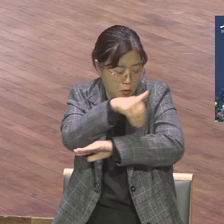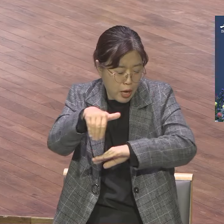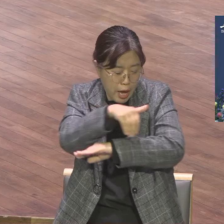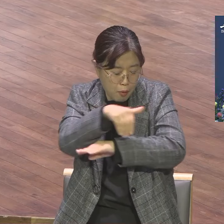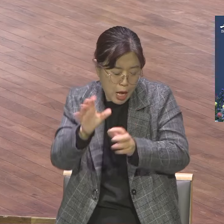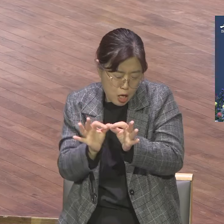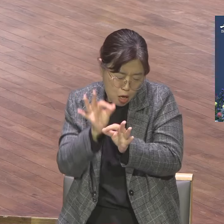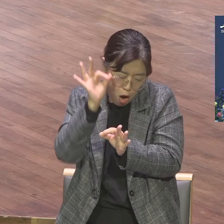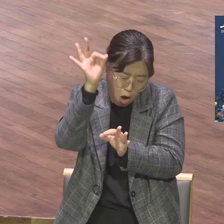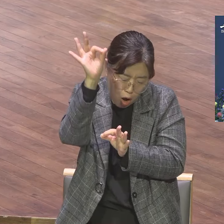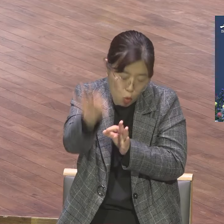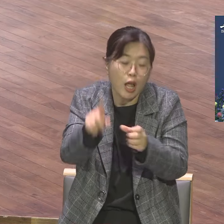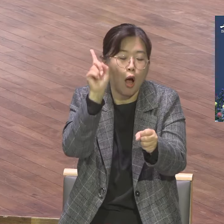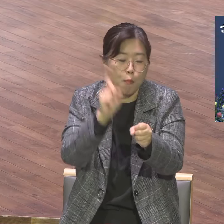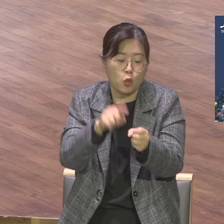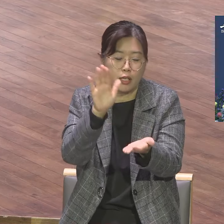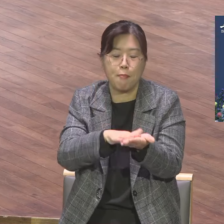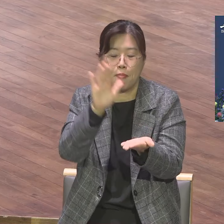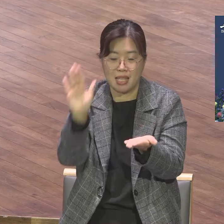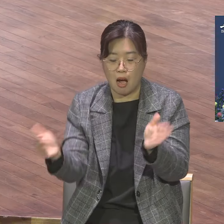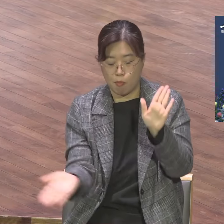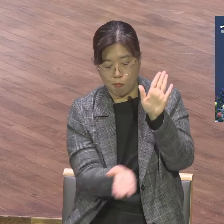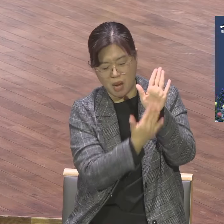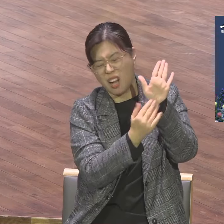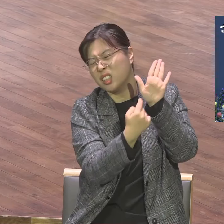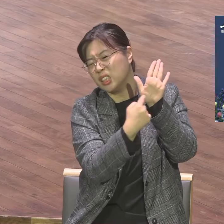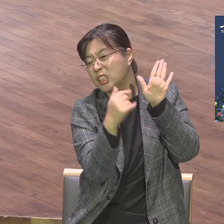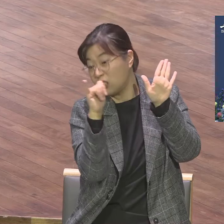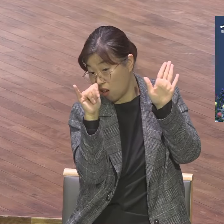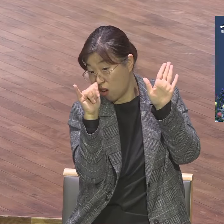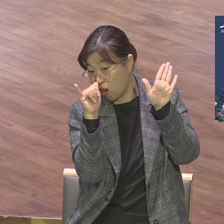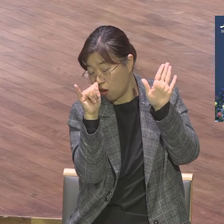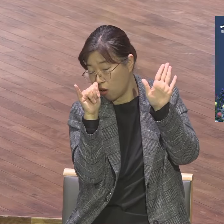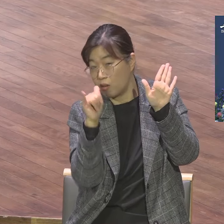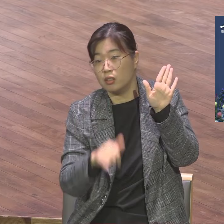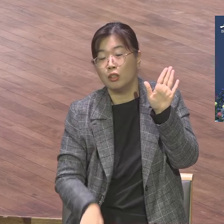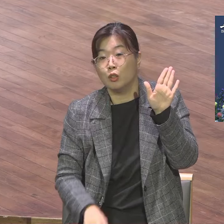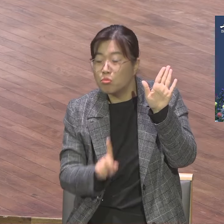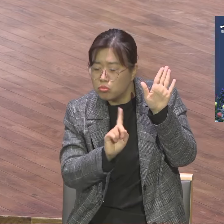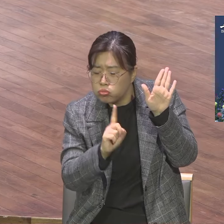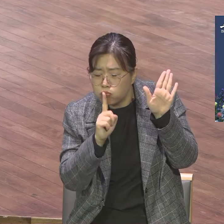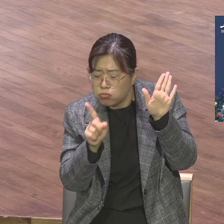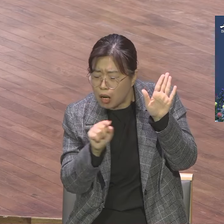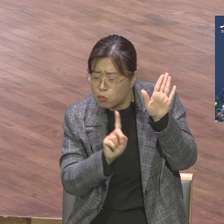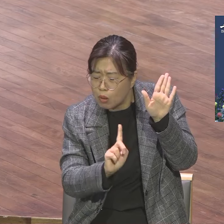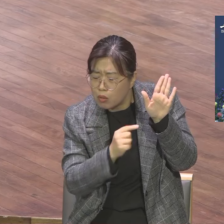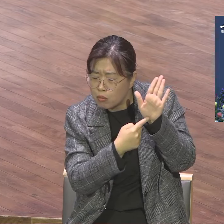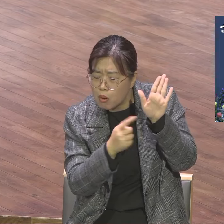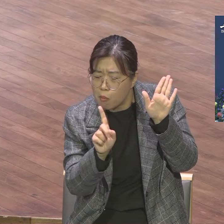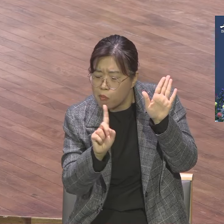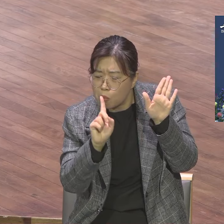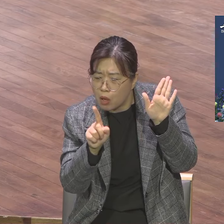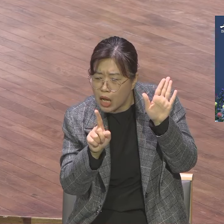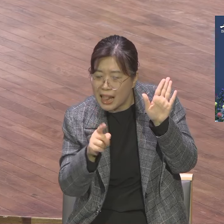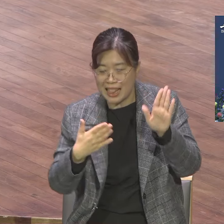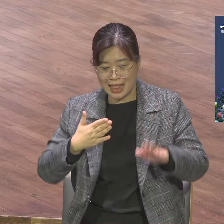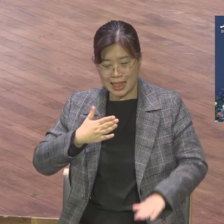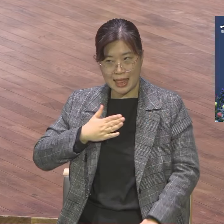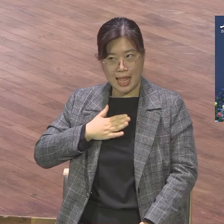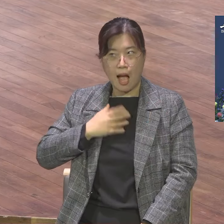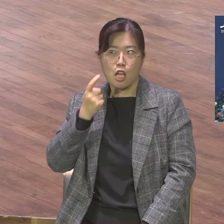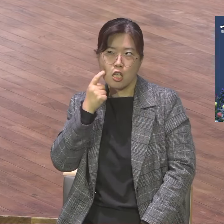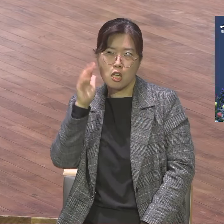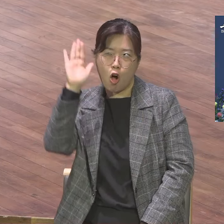라고 답이 나와 있어요. 그 목적을 따라서 하나님께서는 일어난 모든 일들을 자기의